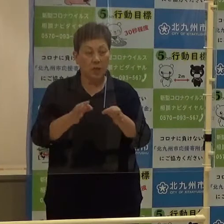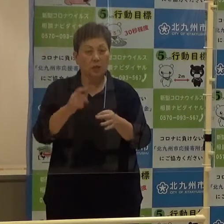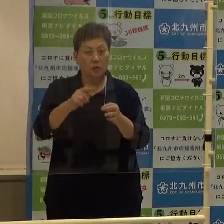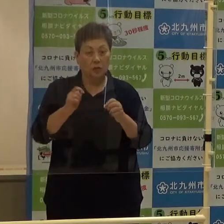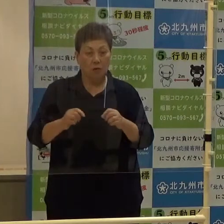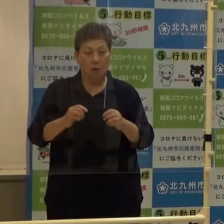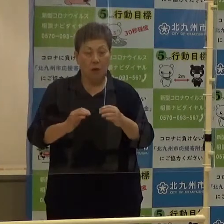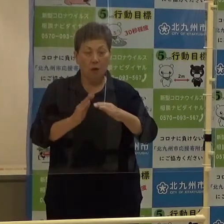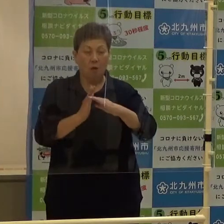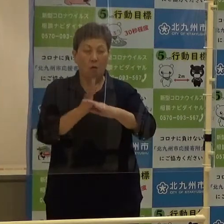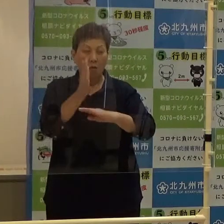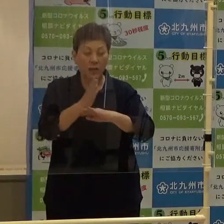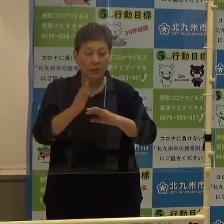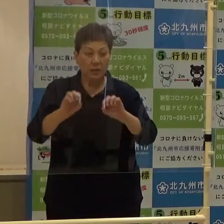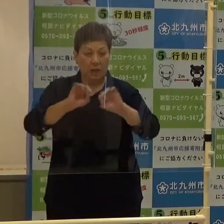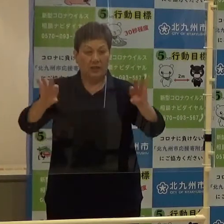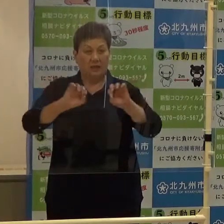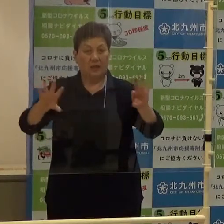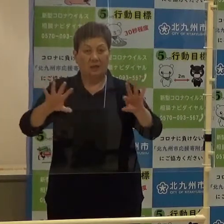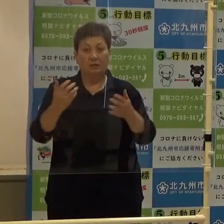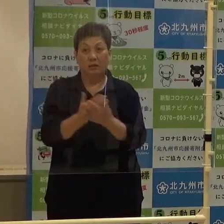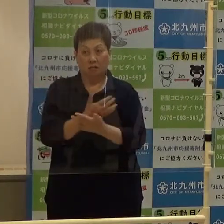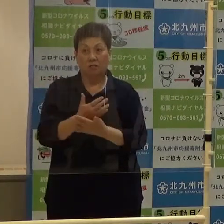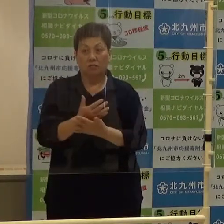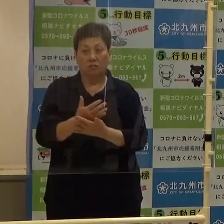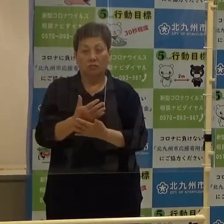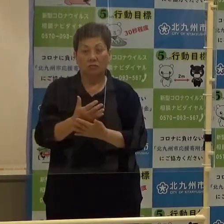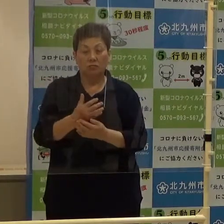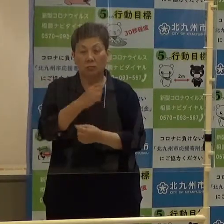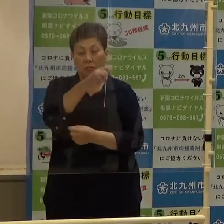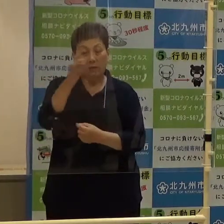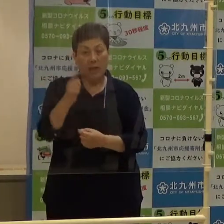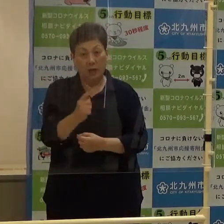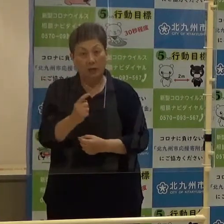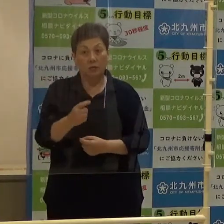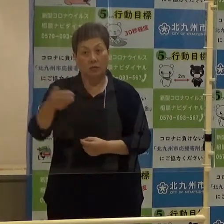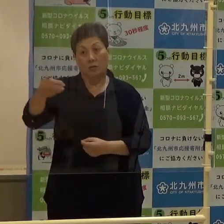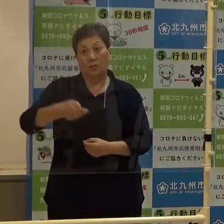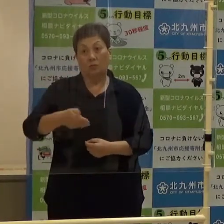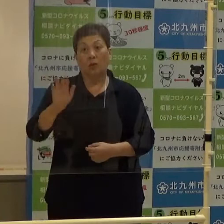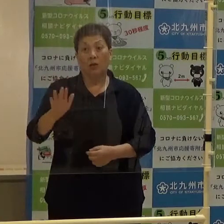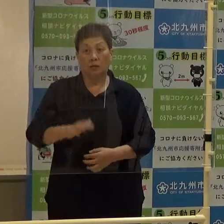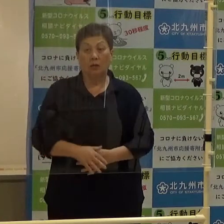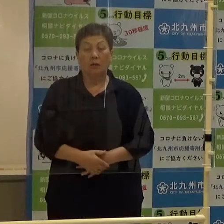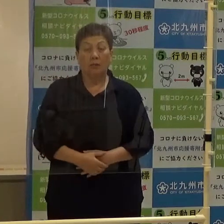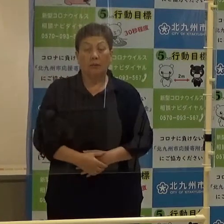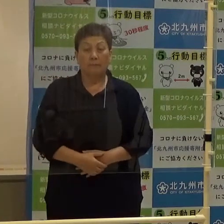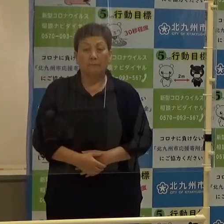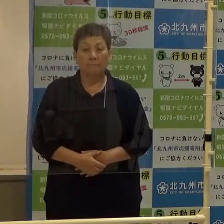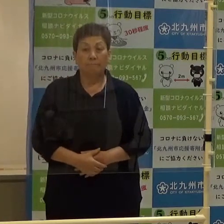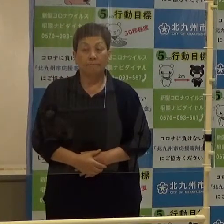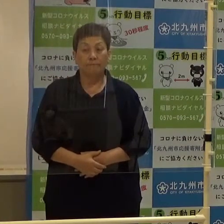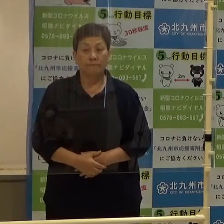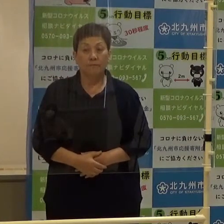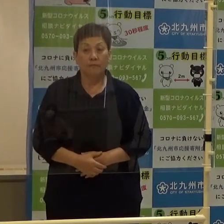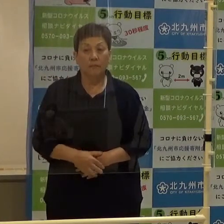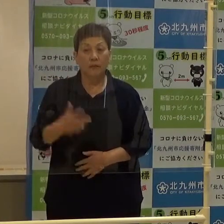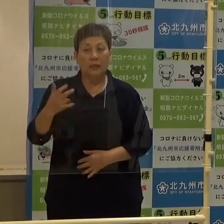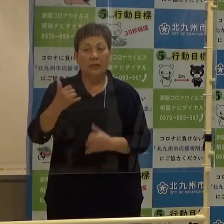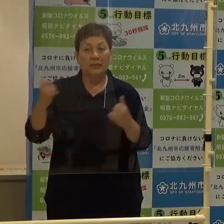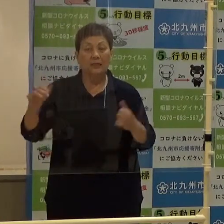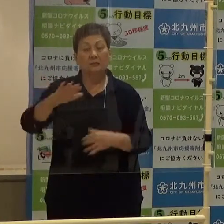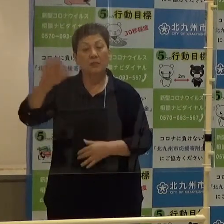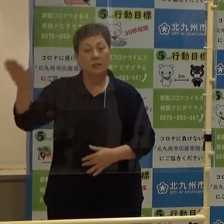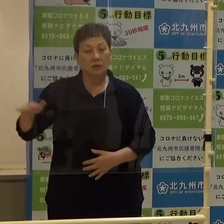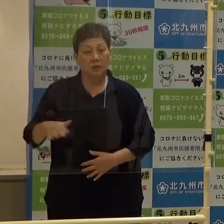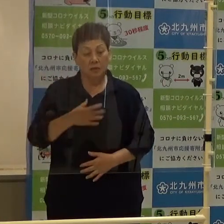うとか、まあ、そういった懸念を指摘するような質問だったと思うんですけれども、まあ、市民の賢